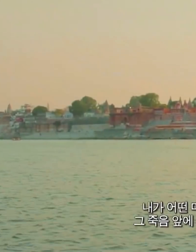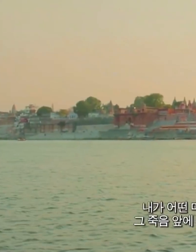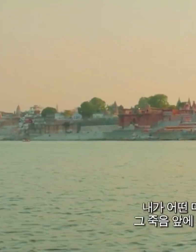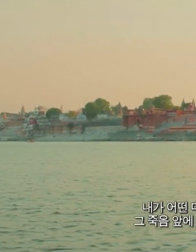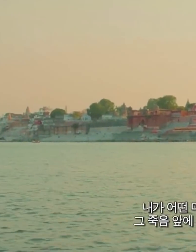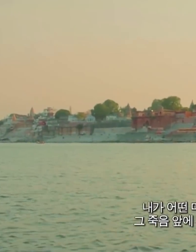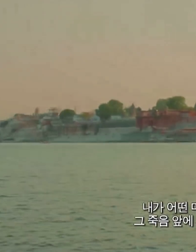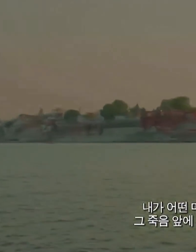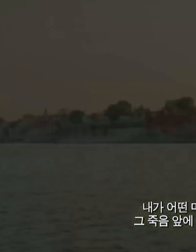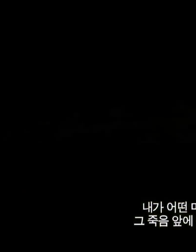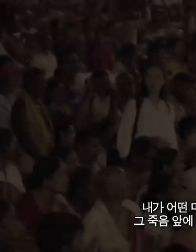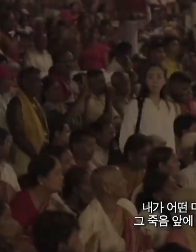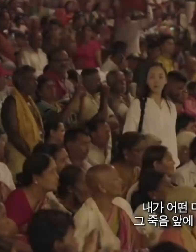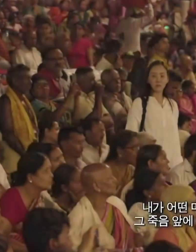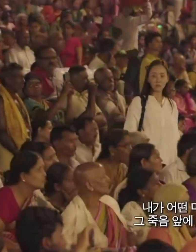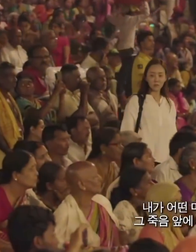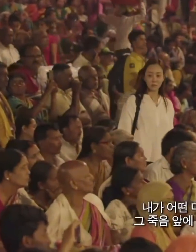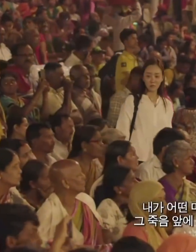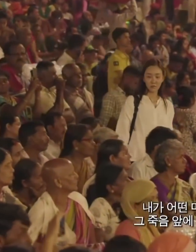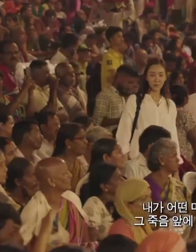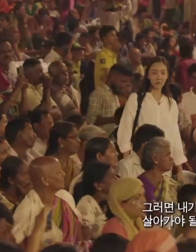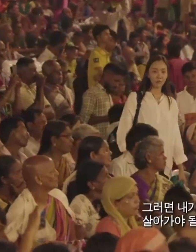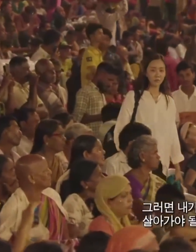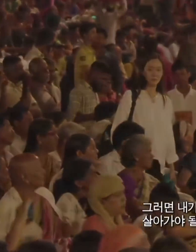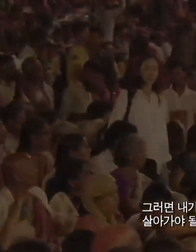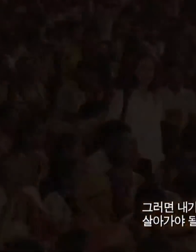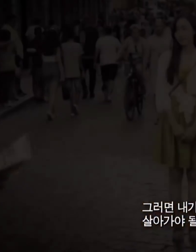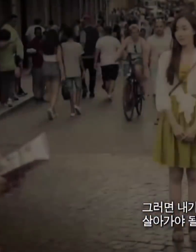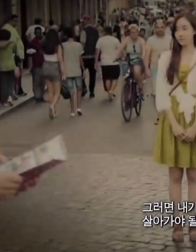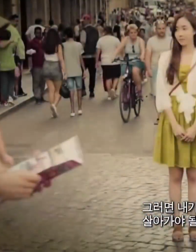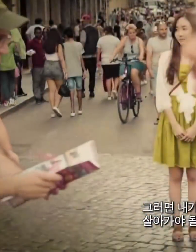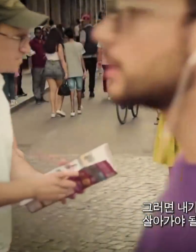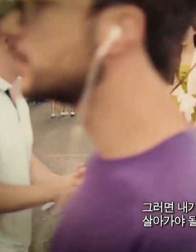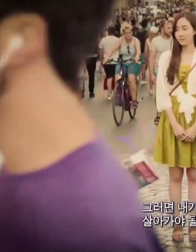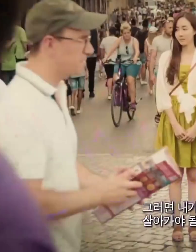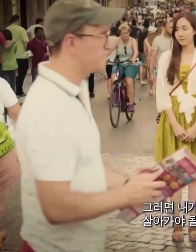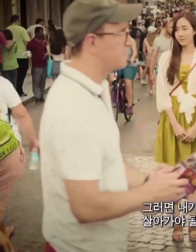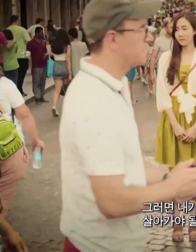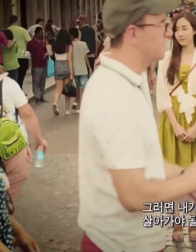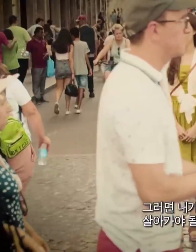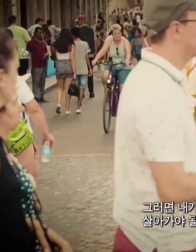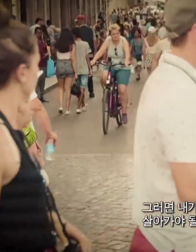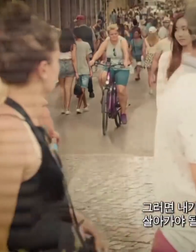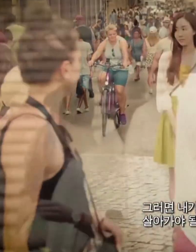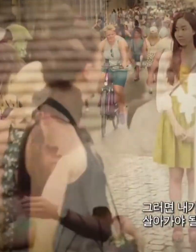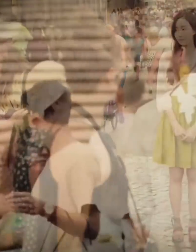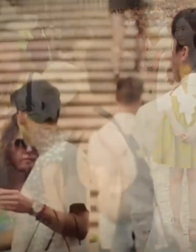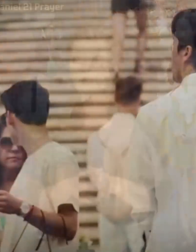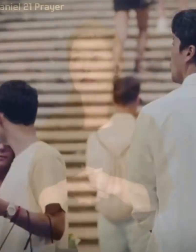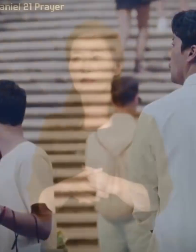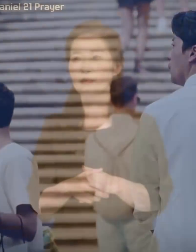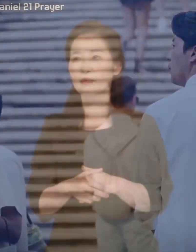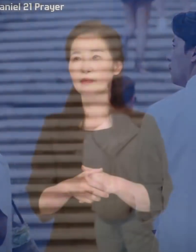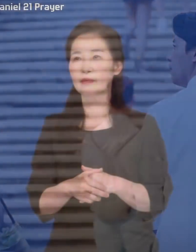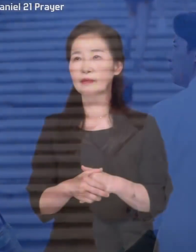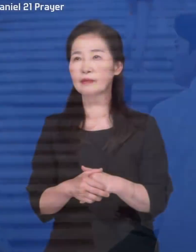내가 어떤 마음으로 그 죽음 앞에 서 있을까? 그러면 내가 어떻게 살아가야 될 것인가?